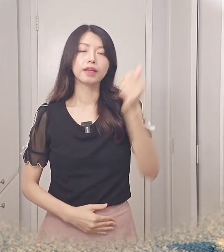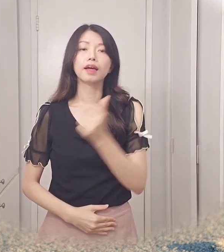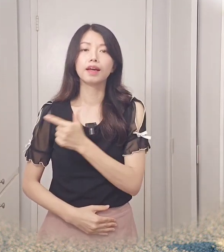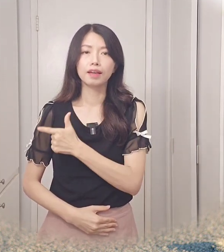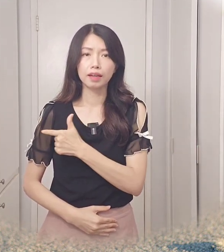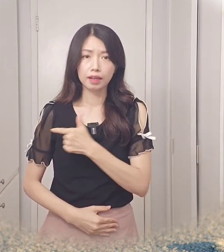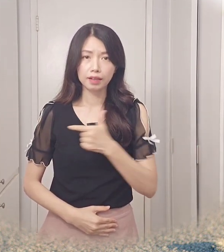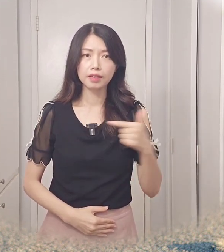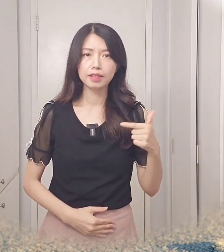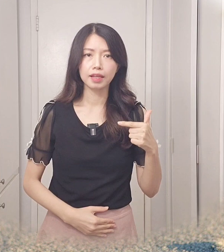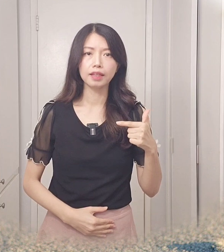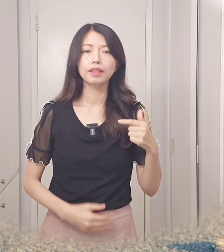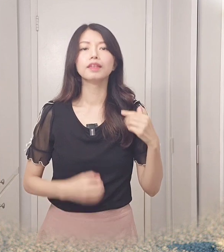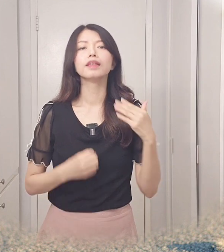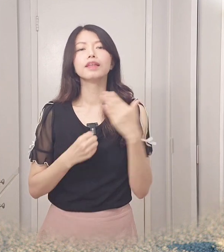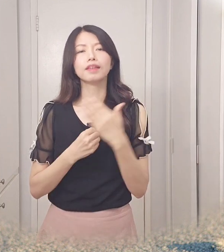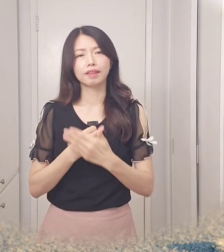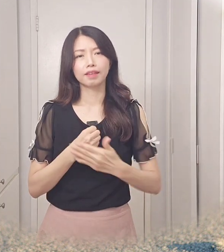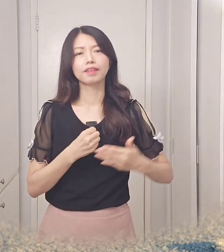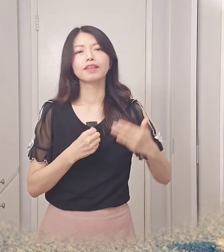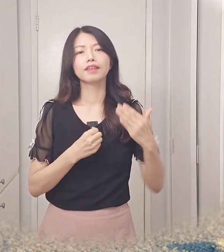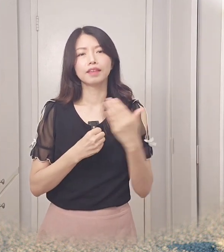주의 크신